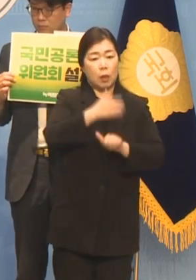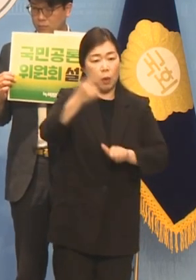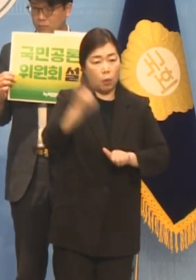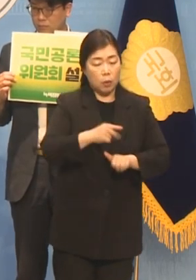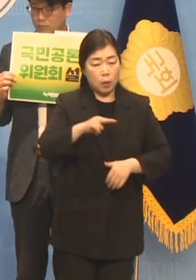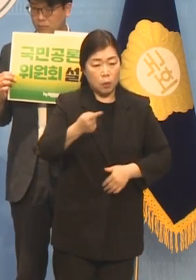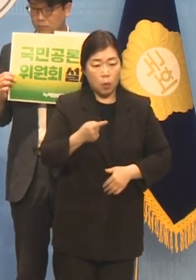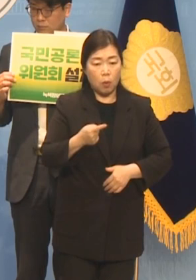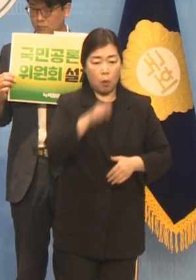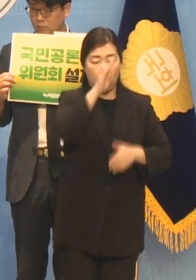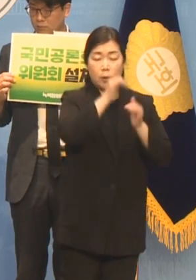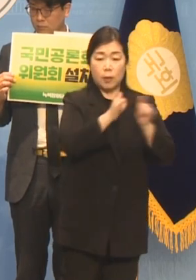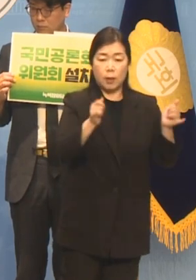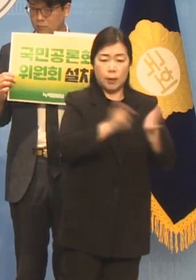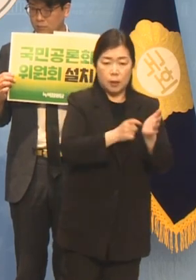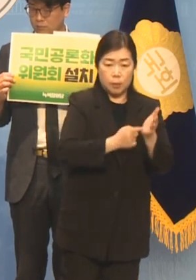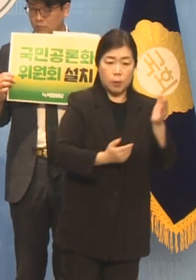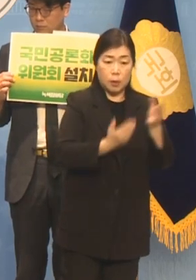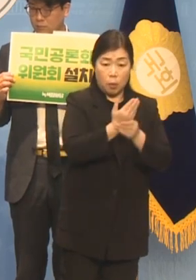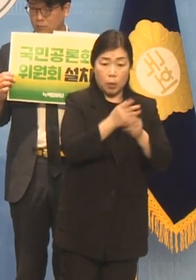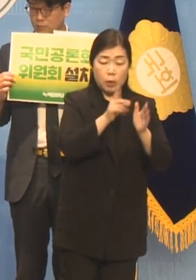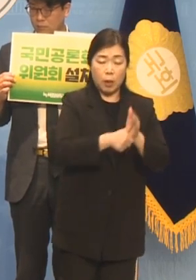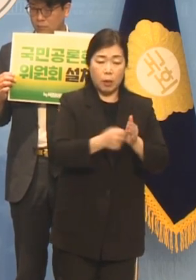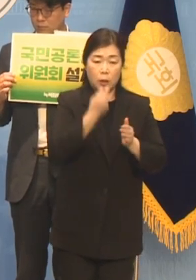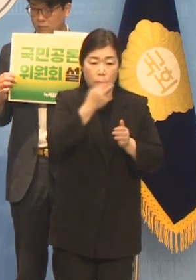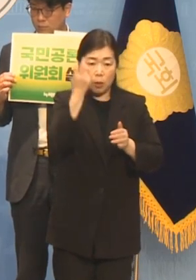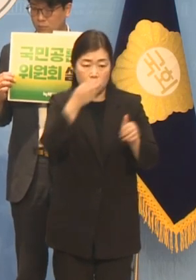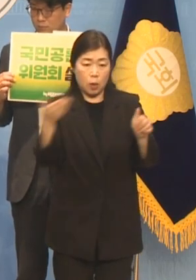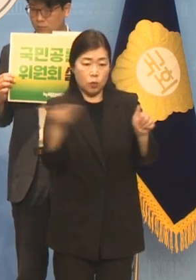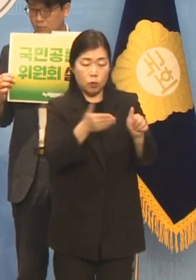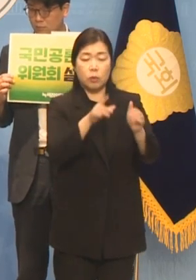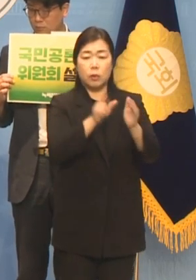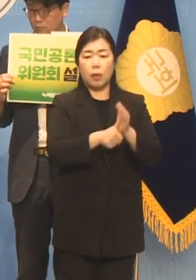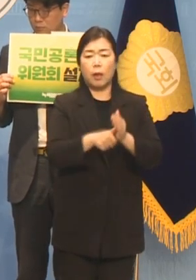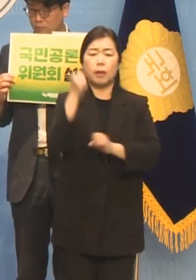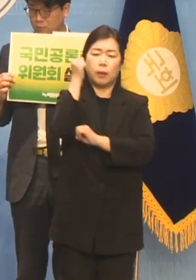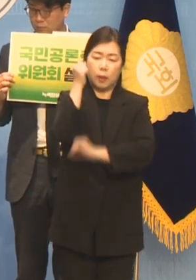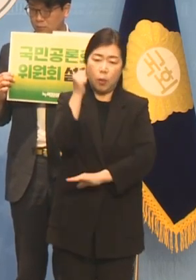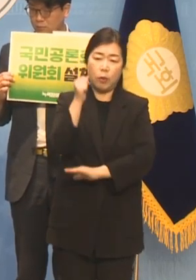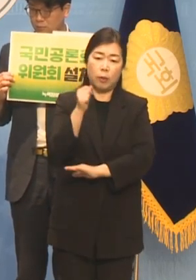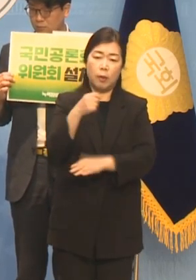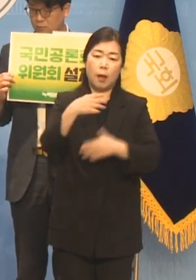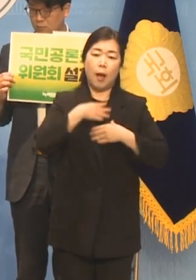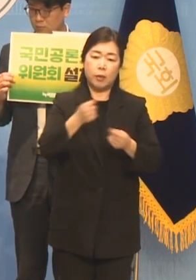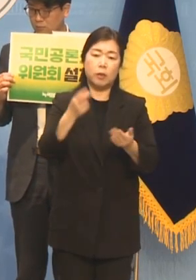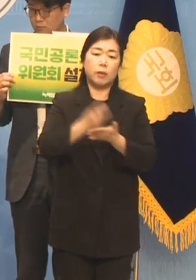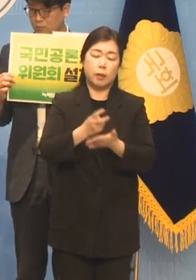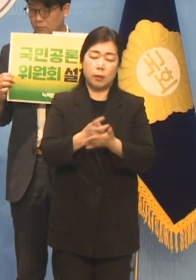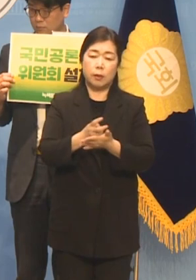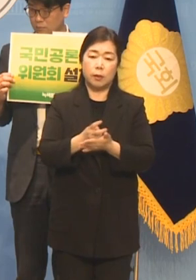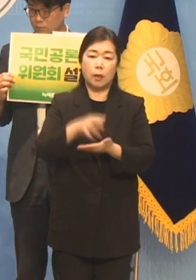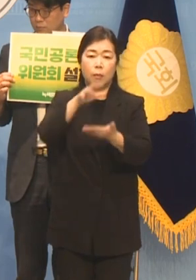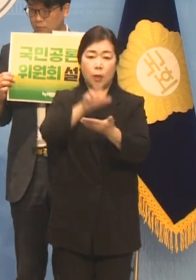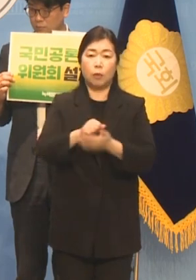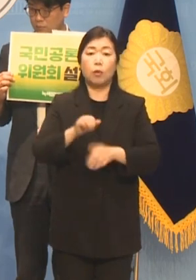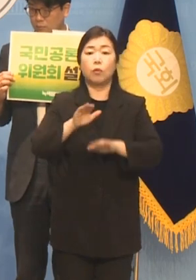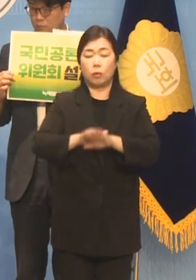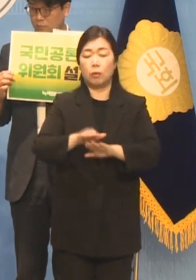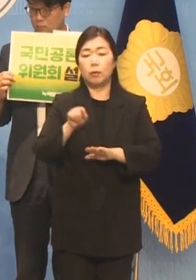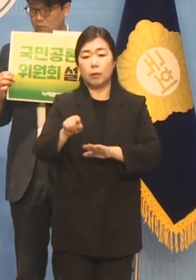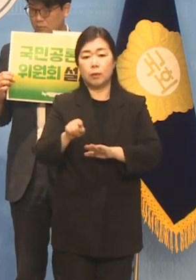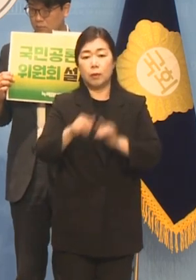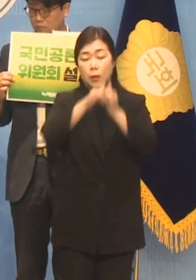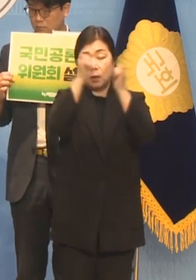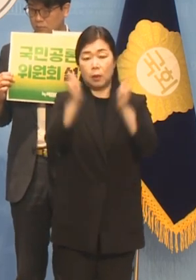오더라도 환자들의 긴급한 상황과 생명을 지킬 수 있는 최소한의 안전장치 확보라는 사회적